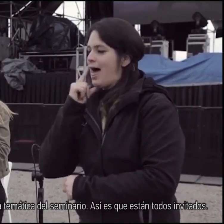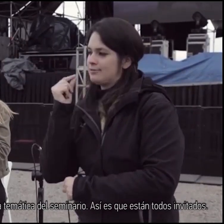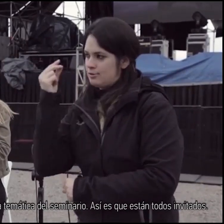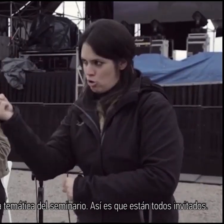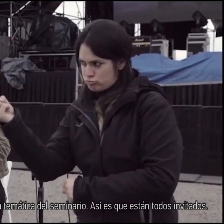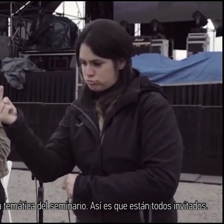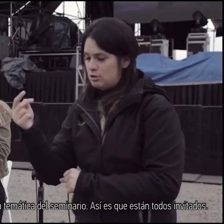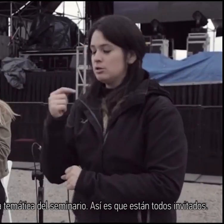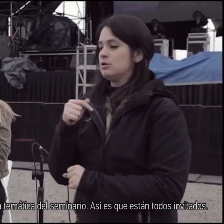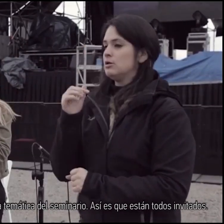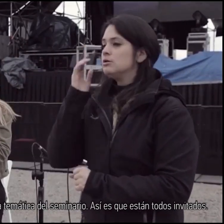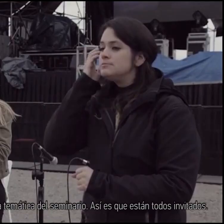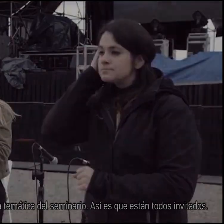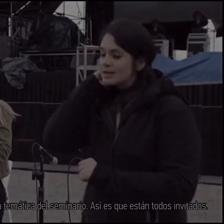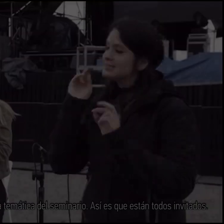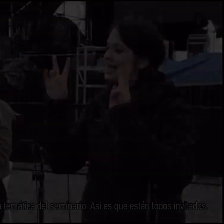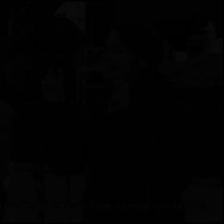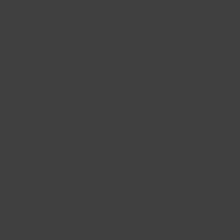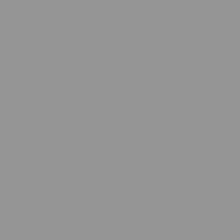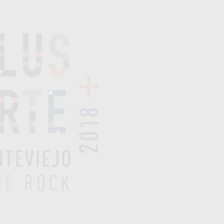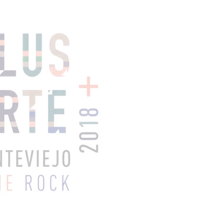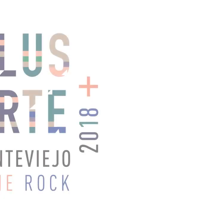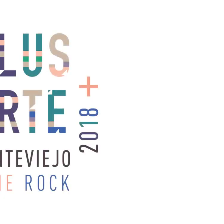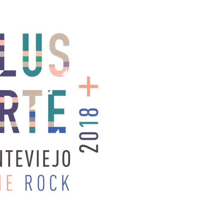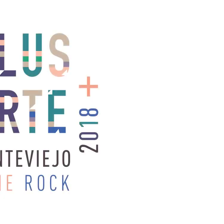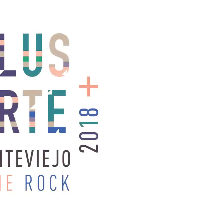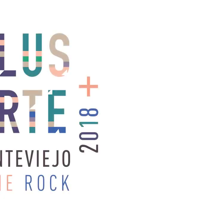más, la temática del seminario.